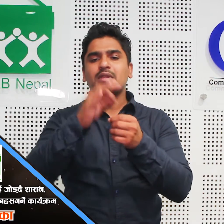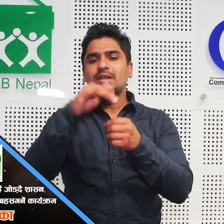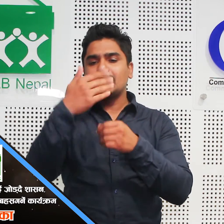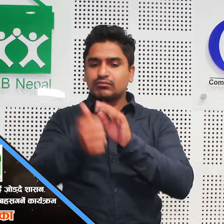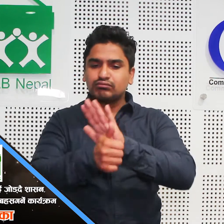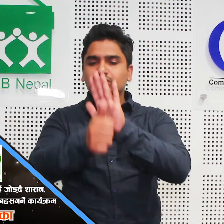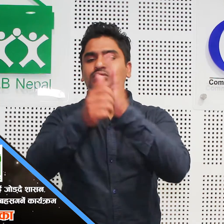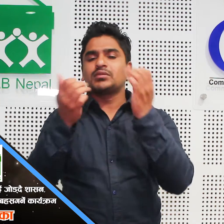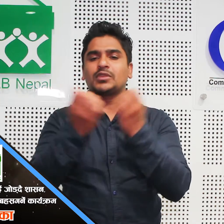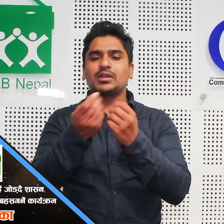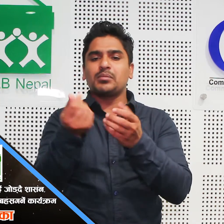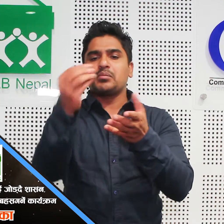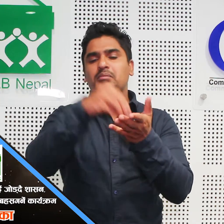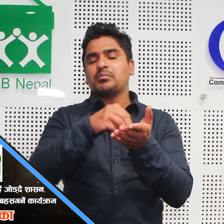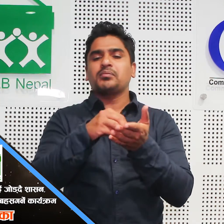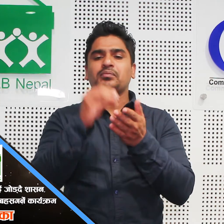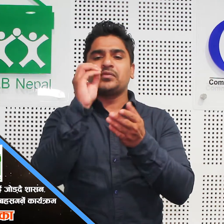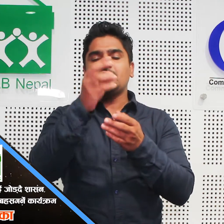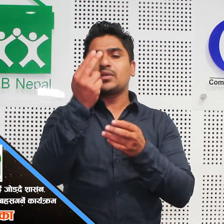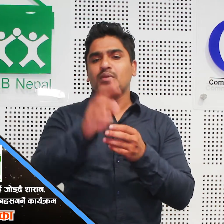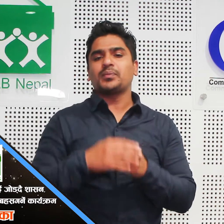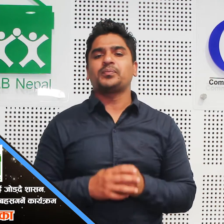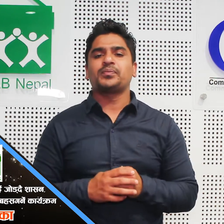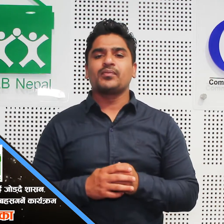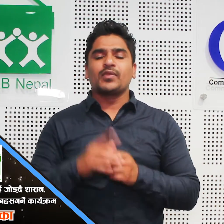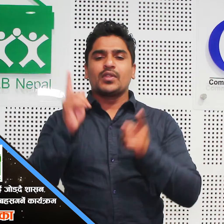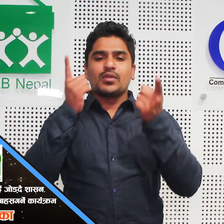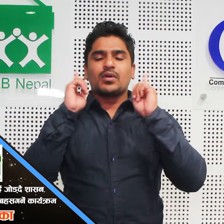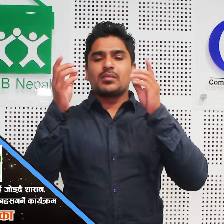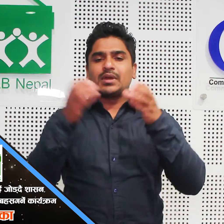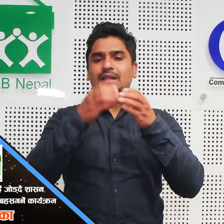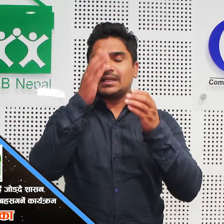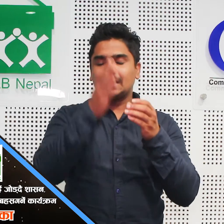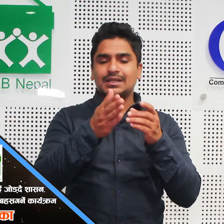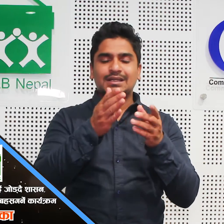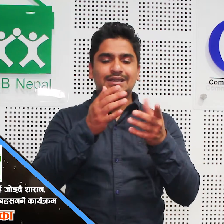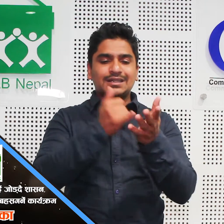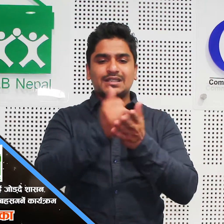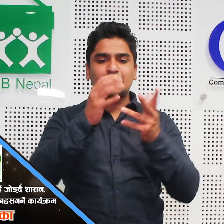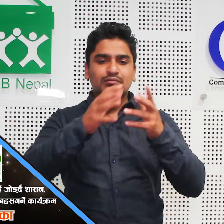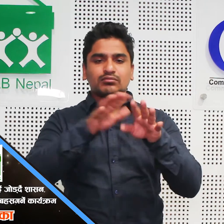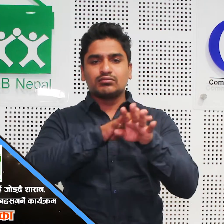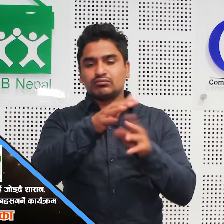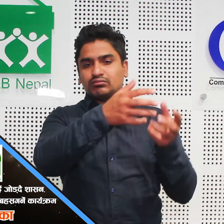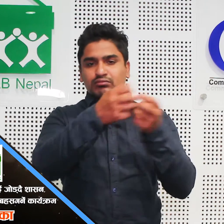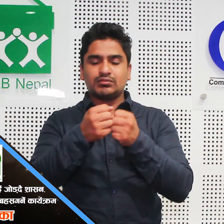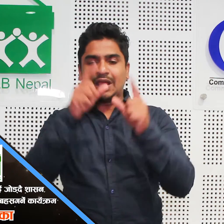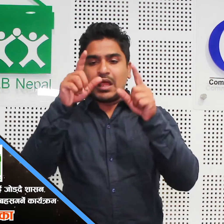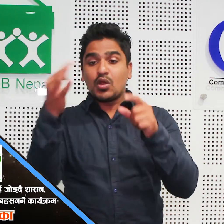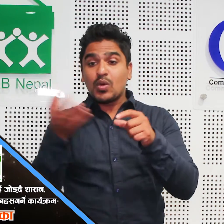लागि चाहिँ हामीले क्यास सपोर्ट पनि उपलब्ध गराएका थियौँ। नगरपालिकाले कृषिमा यान्त्रिकीकरणमा जोड दिँदै आधुनिक कृषि औजारहरू उपलब्ध